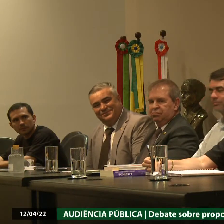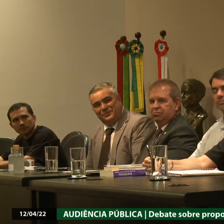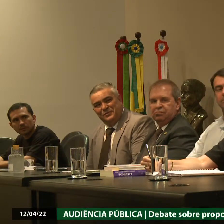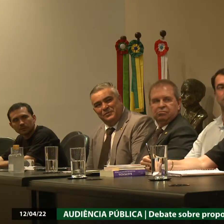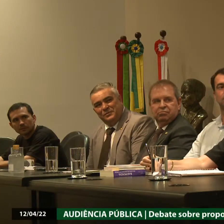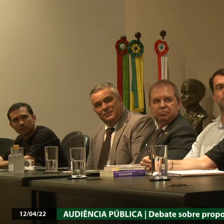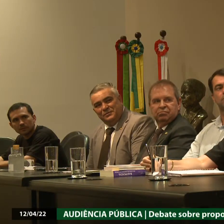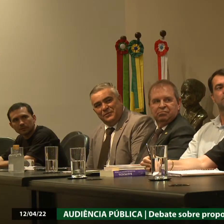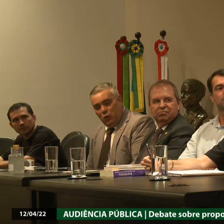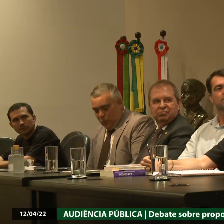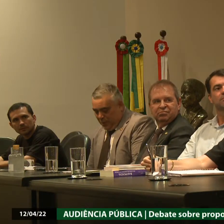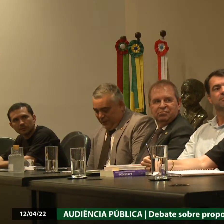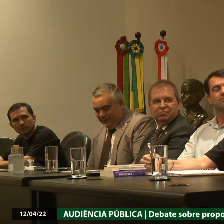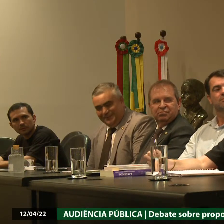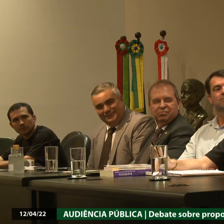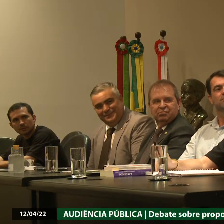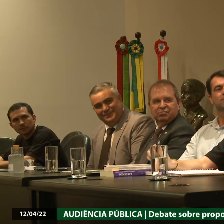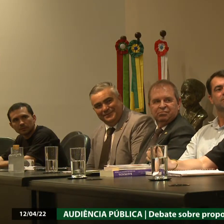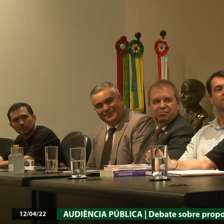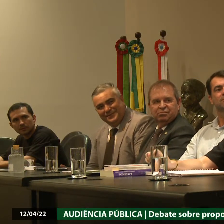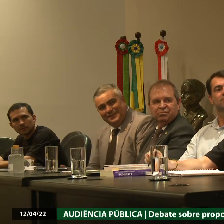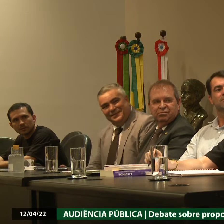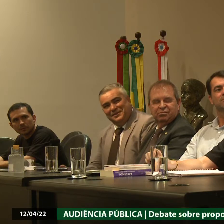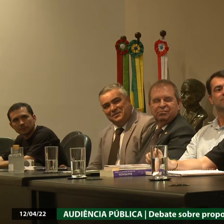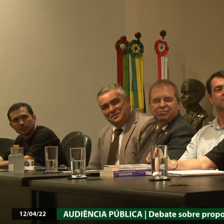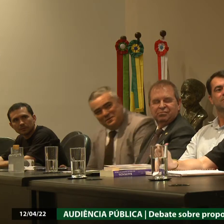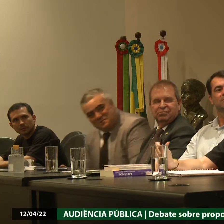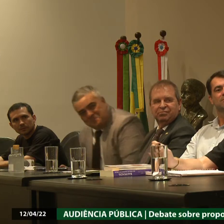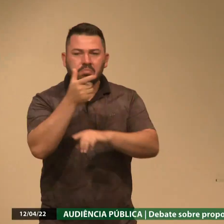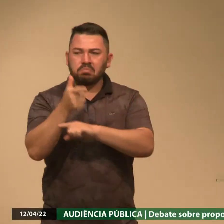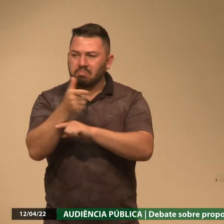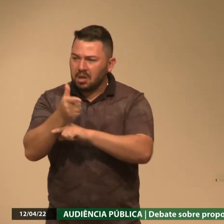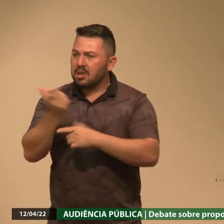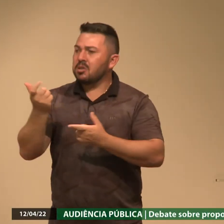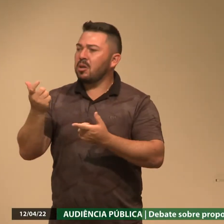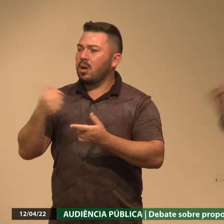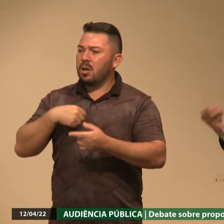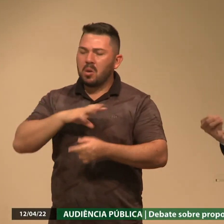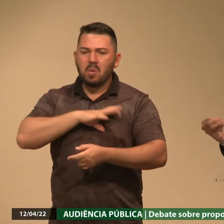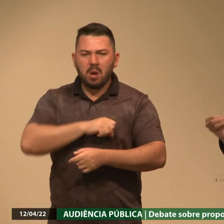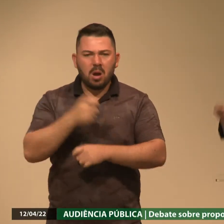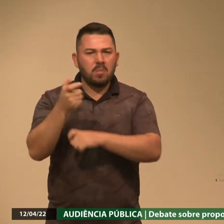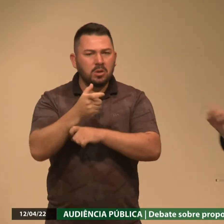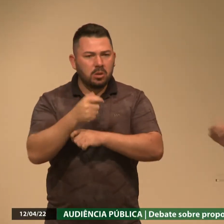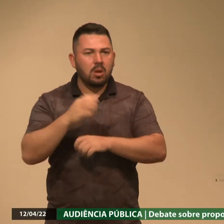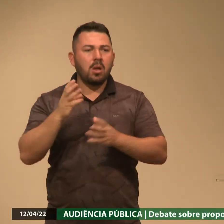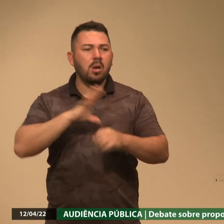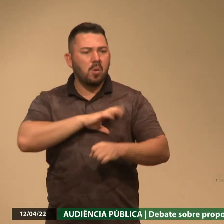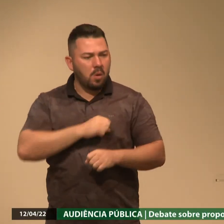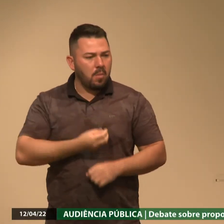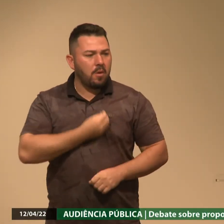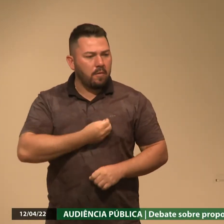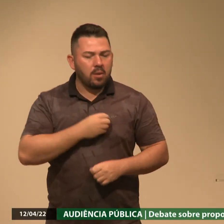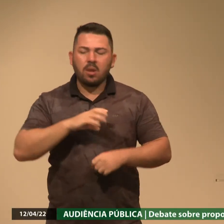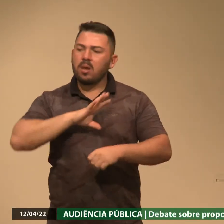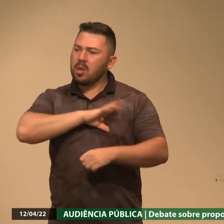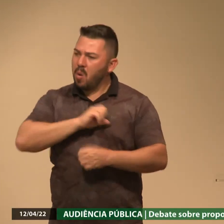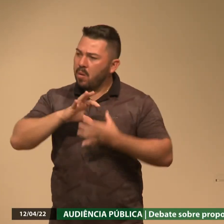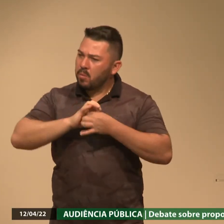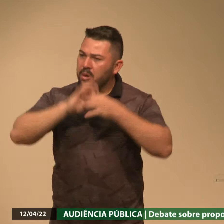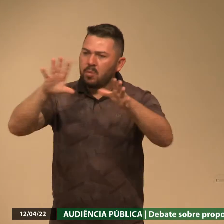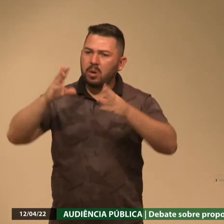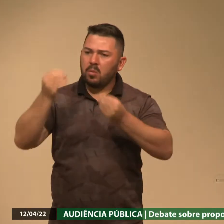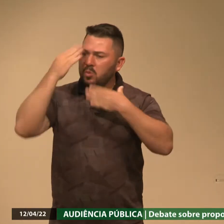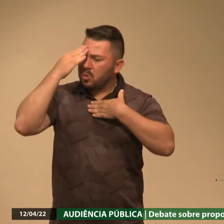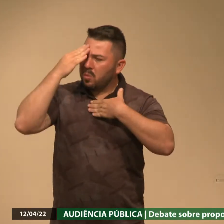segundo por me convidar que eu amo a tirar amo armas de fogo amo a vida em uma liberdade Muito